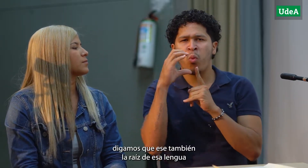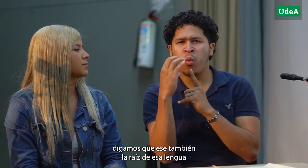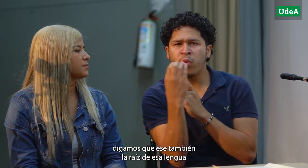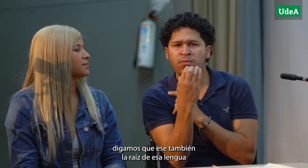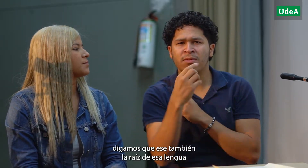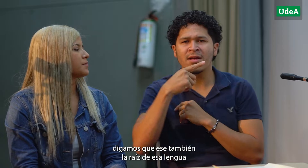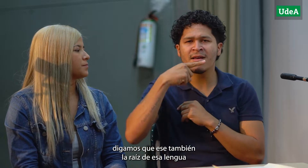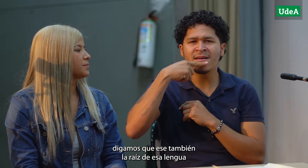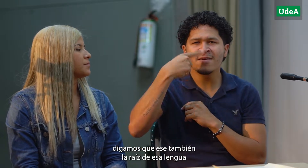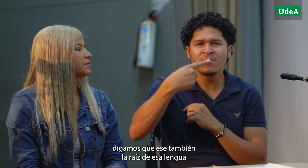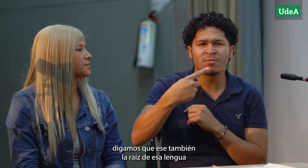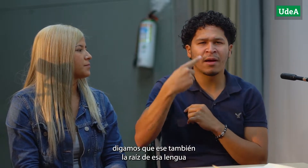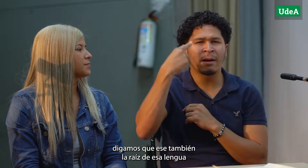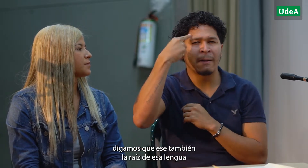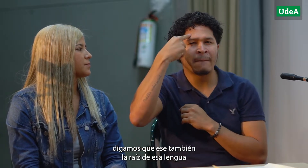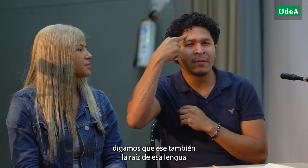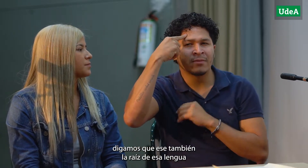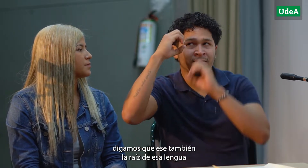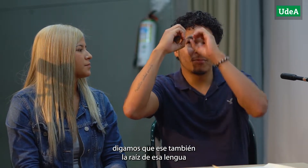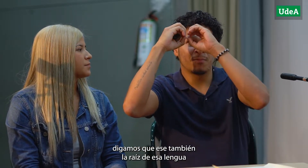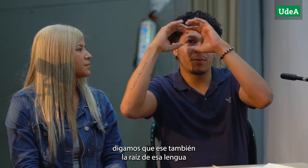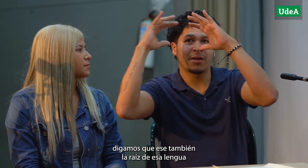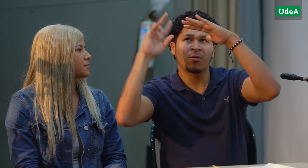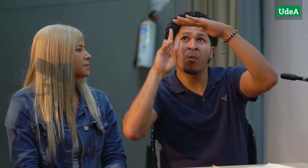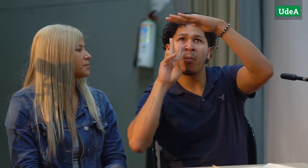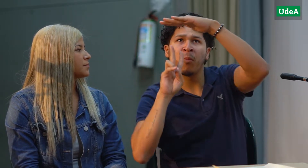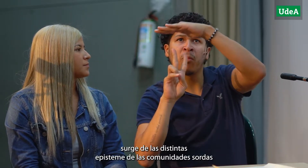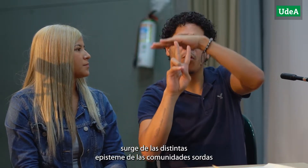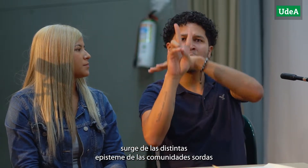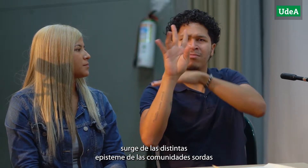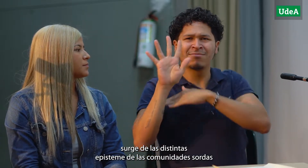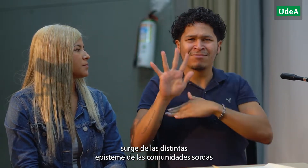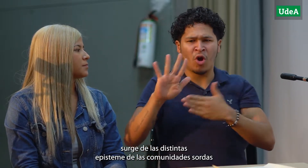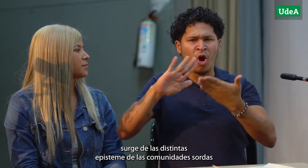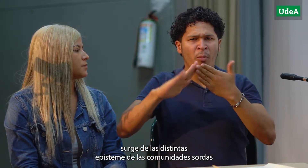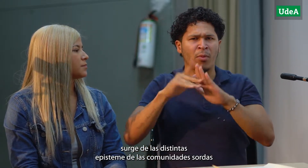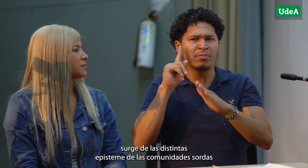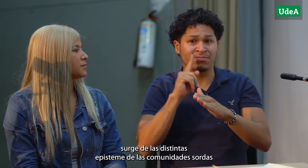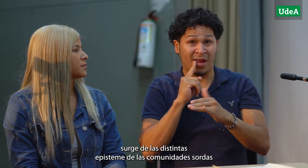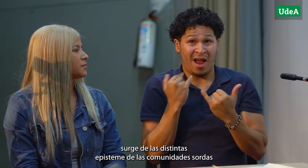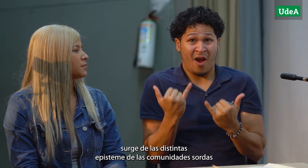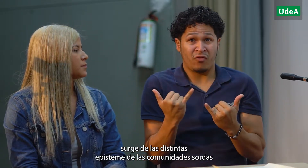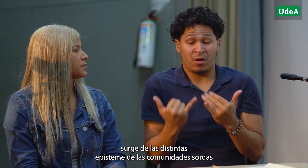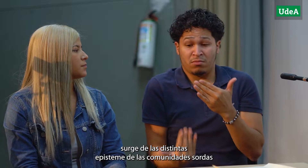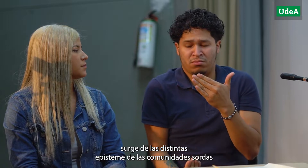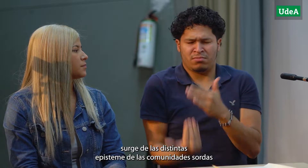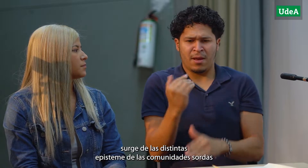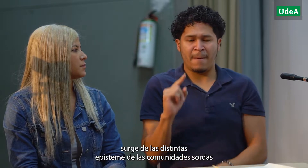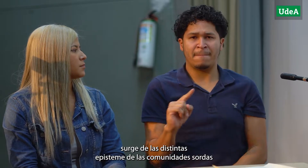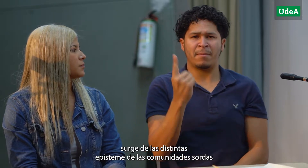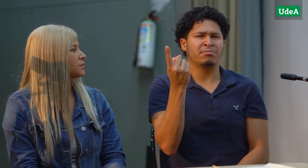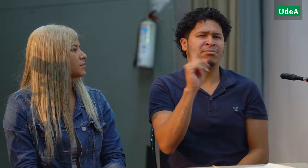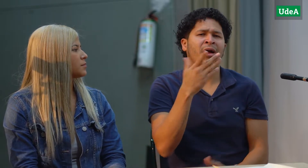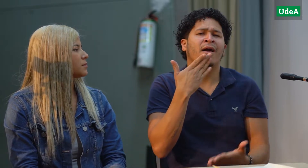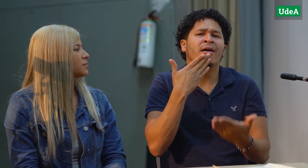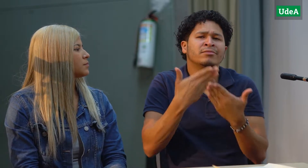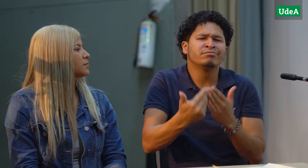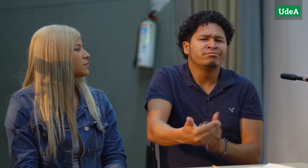Bueno, y digamos que esto también, la raíz de esta lengua surge de las distintas epistemes de las comunidades